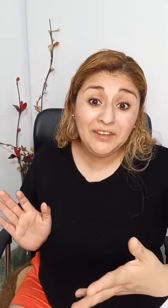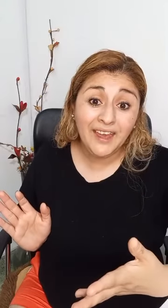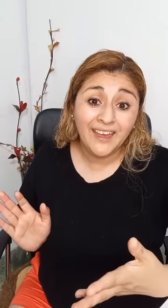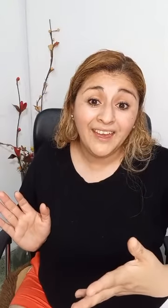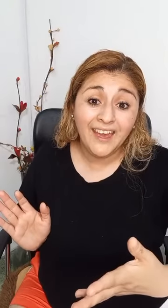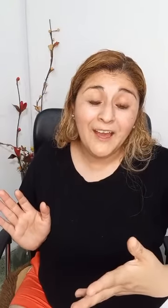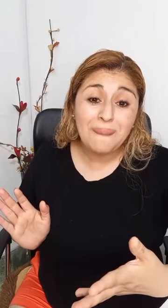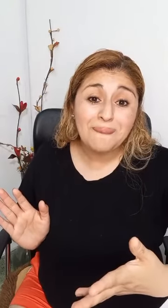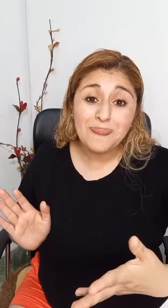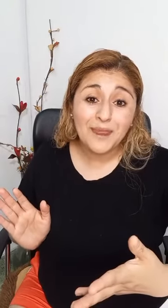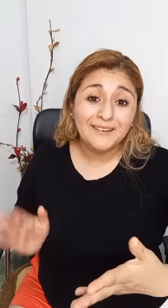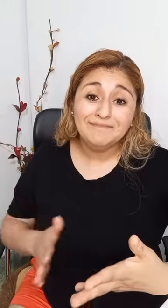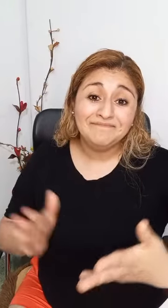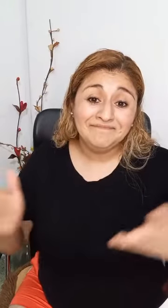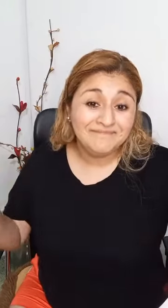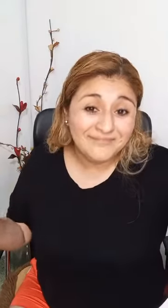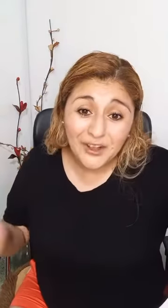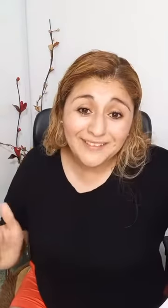No sé,